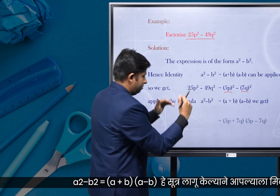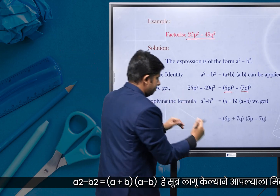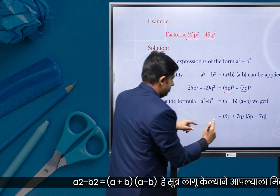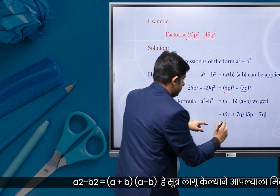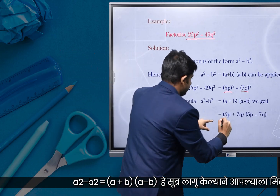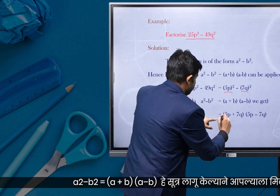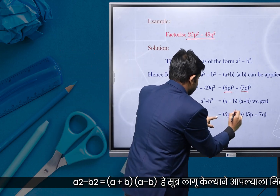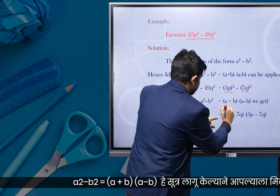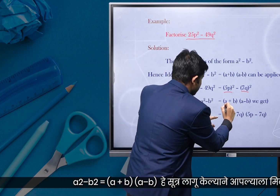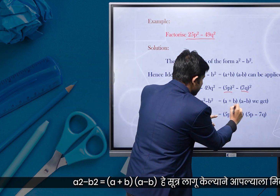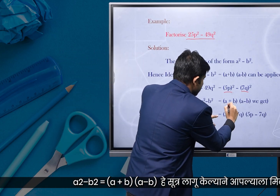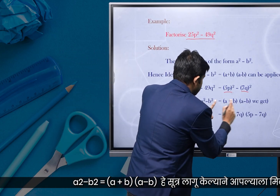मिळते